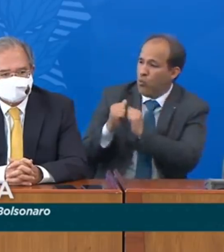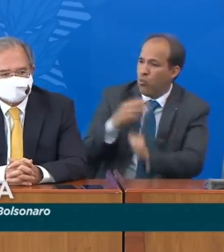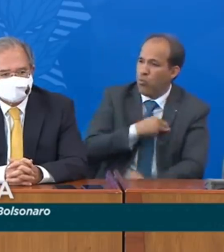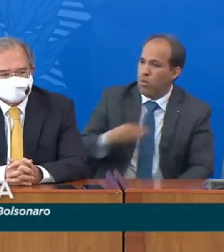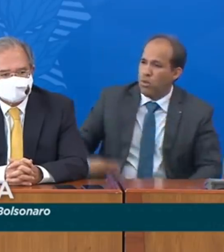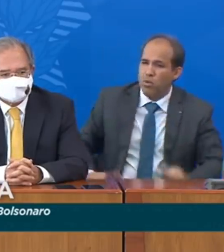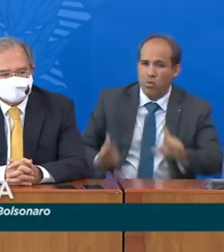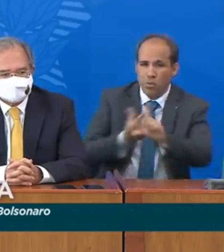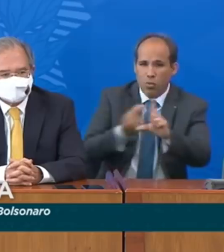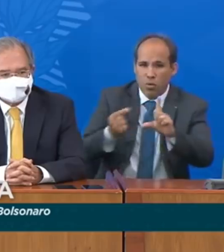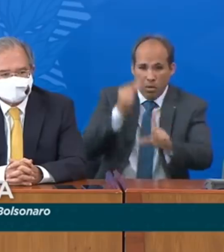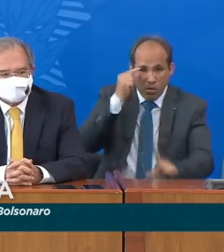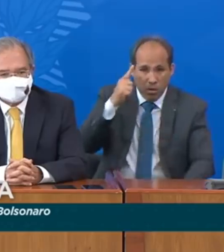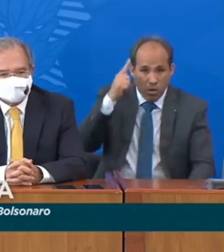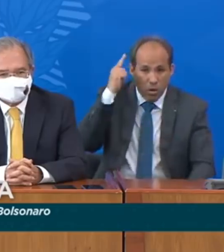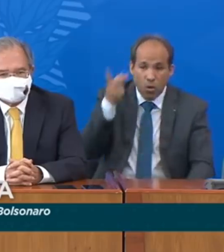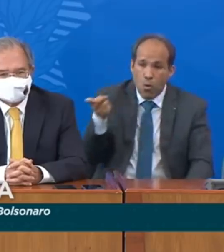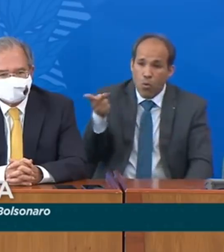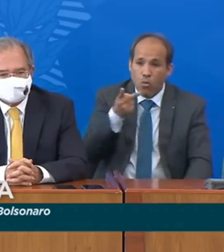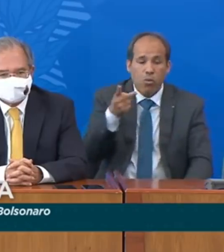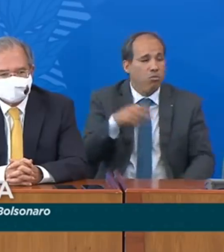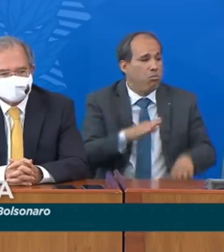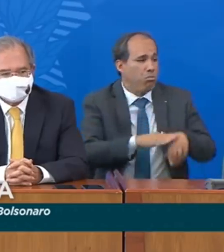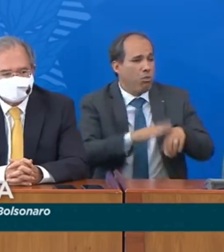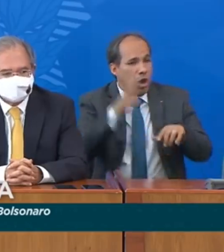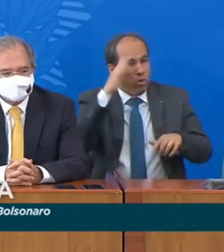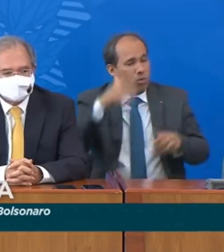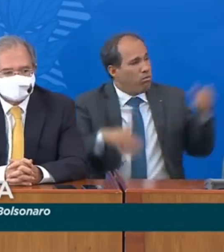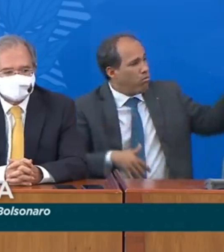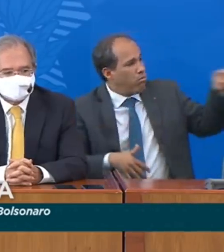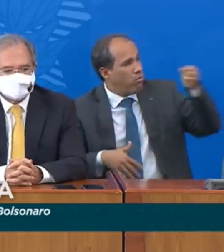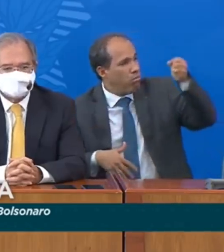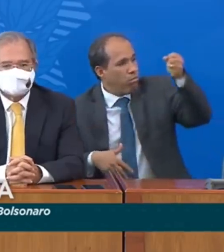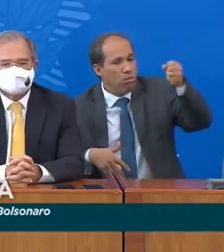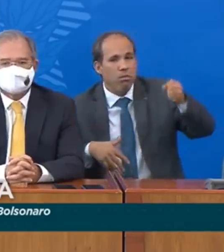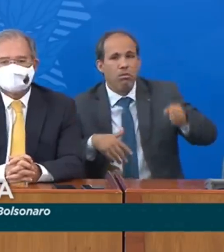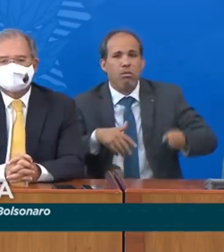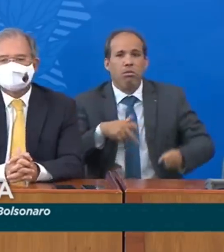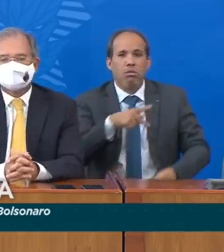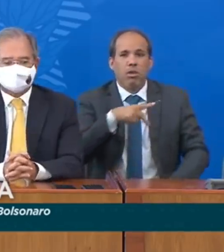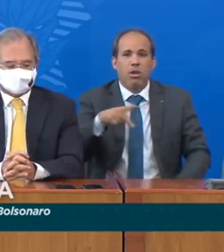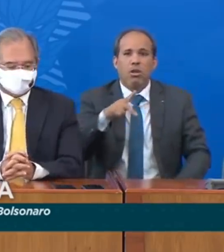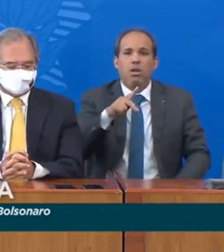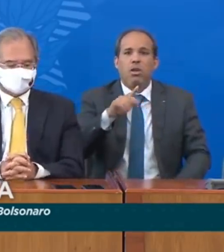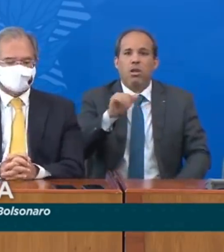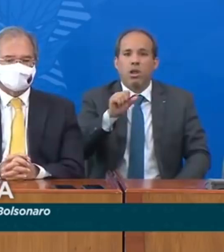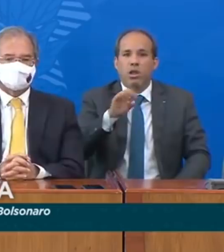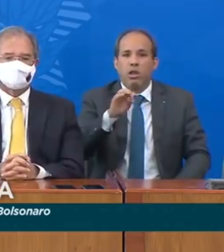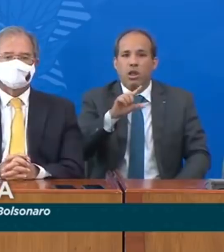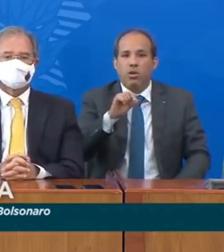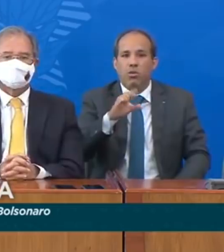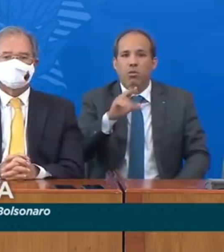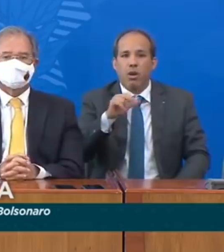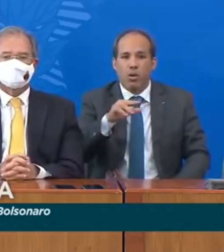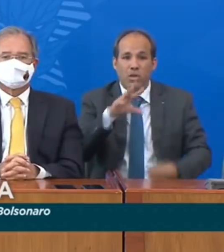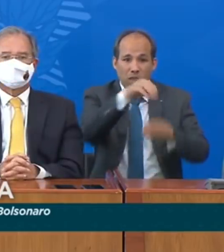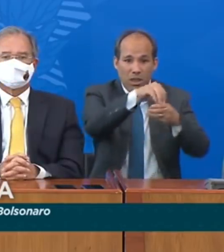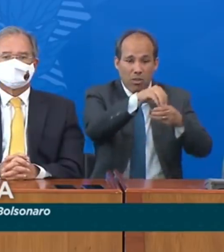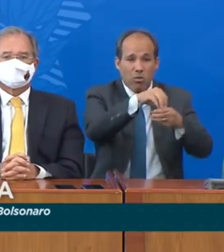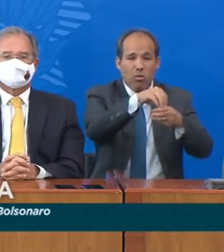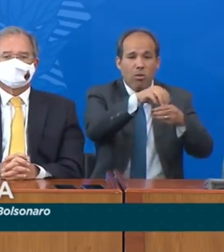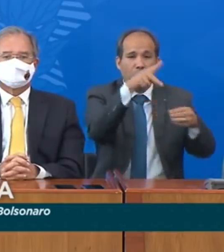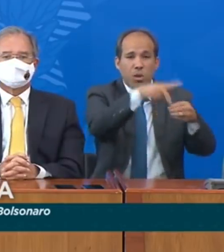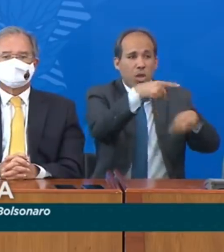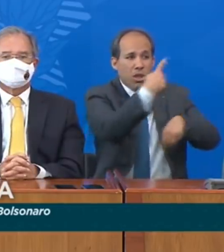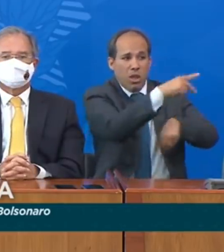Economia, indicou o senhor Castelo Branco à Petrobras e ele teve liberdade para escolher os seus diretores. Ontem, na